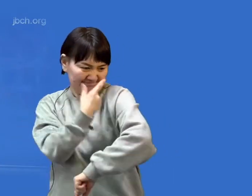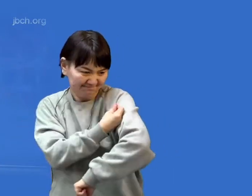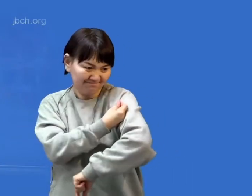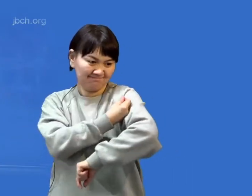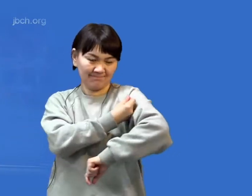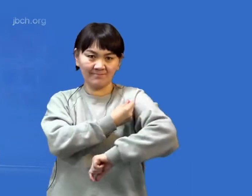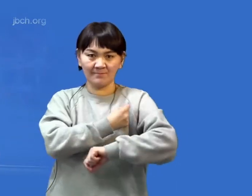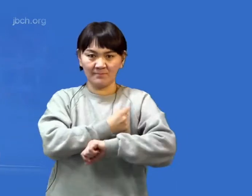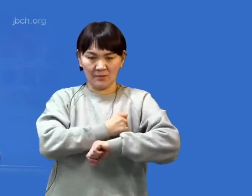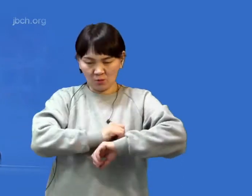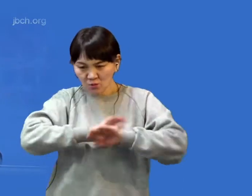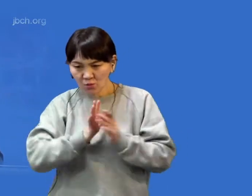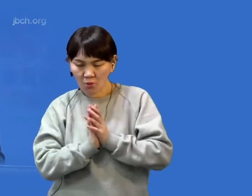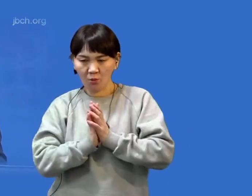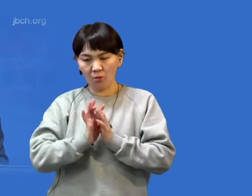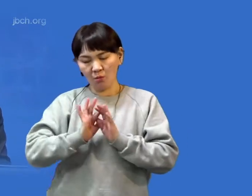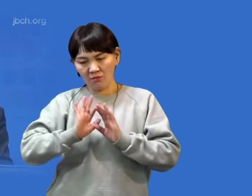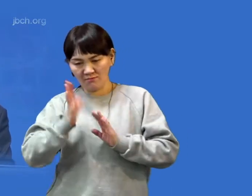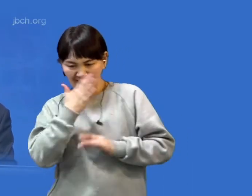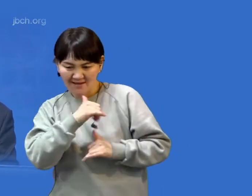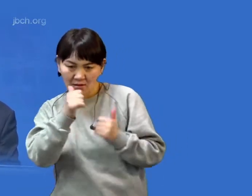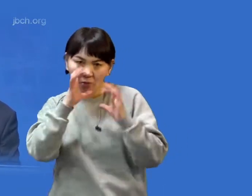дээ дайм.